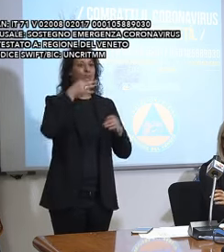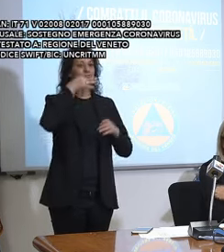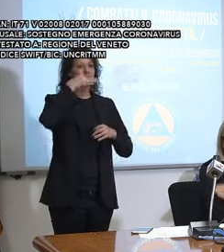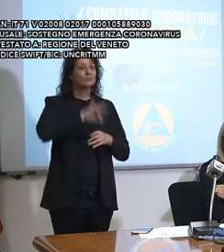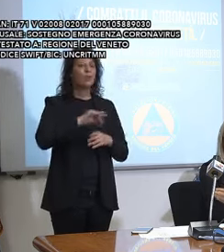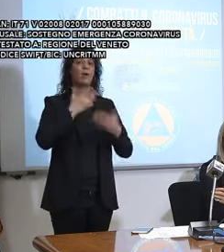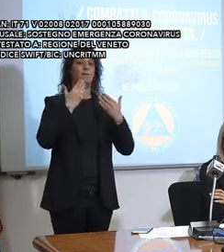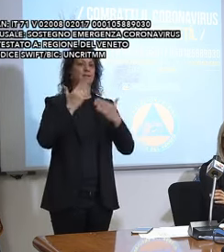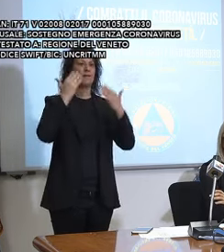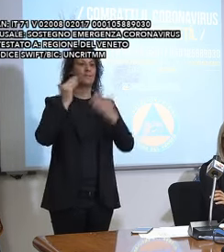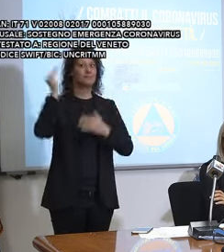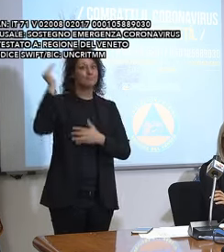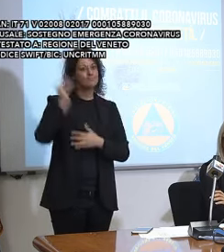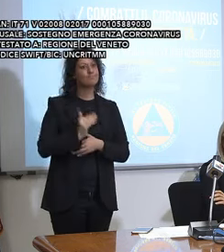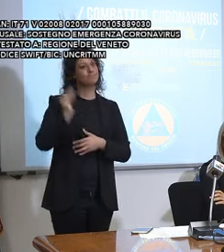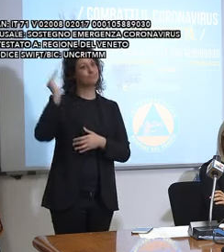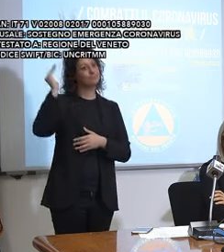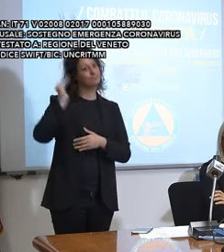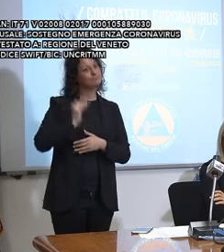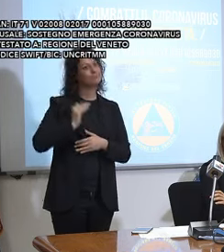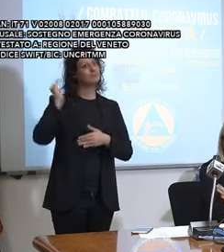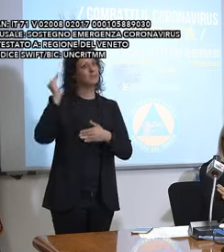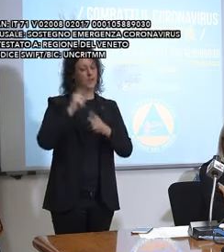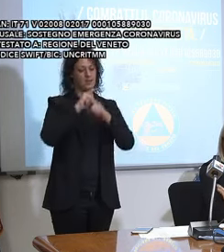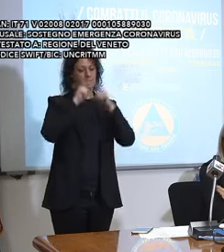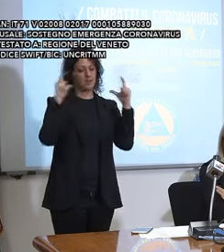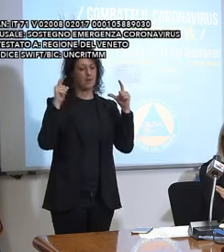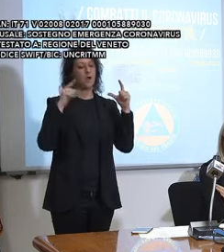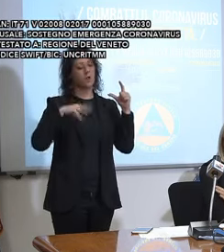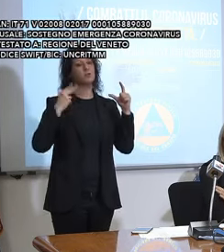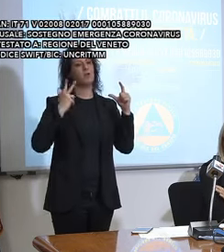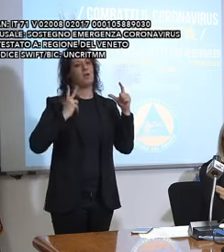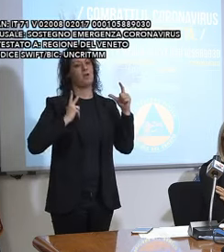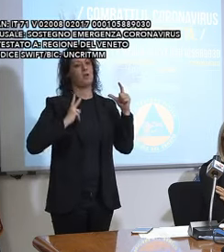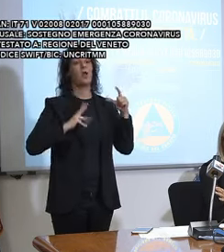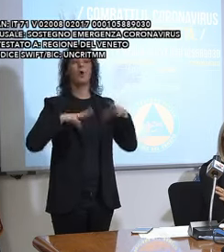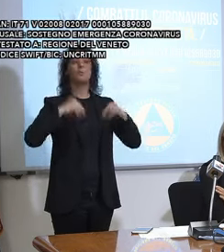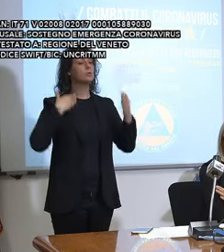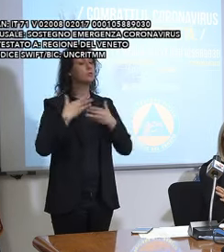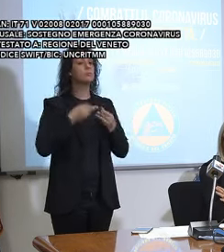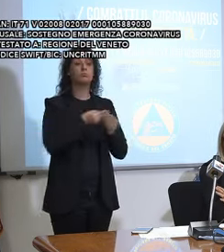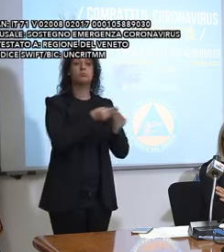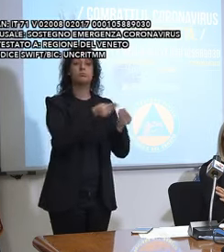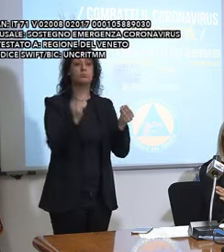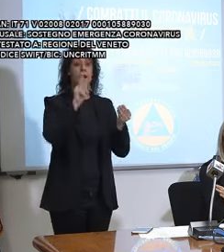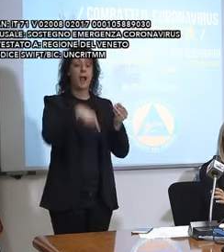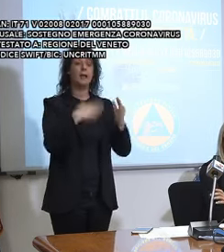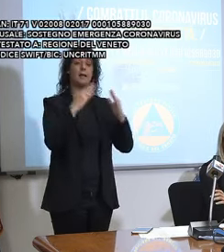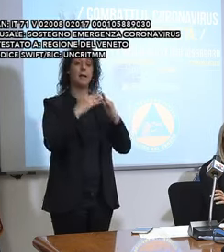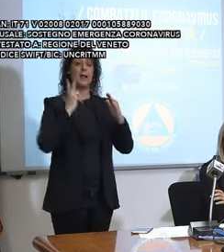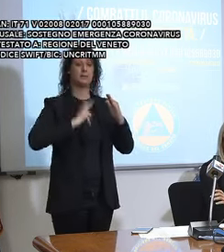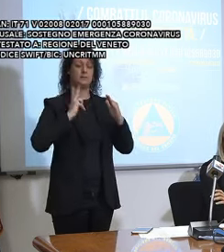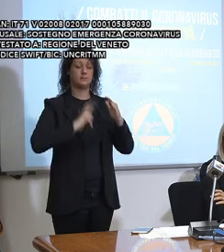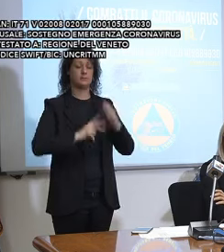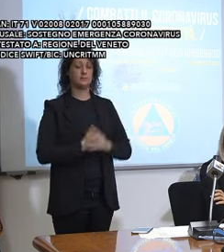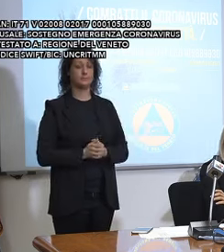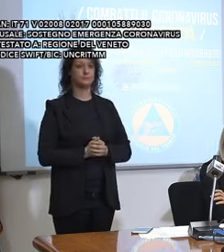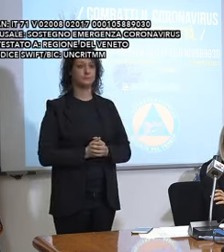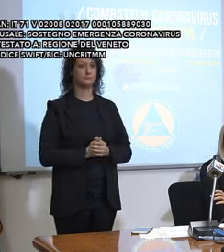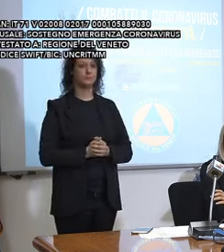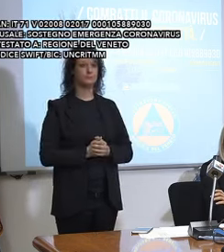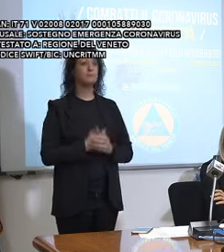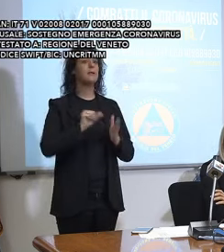e dettagliato di presidi di PI, noi abbiamo iniziato a fornire le strutture di mascherine, chiedendo